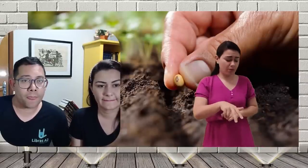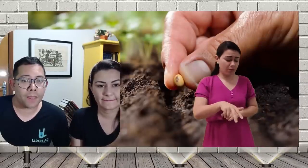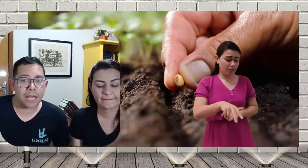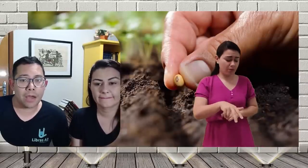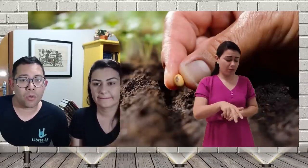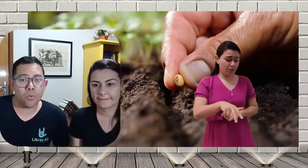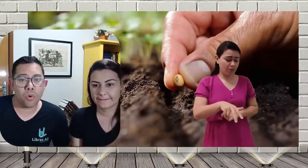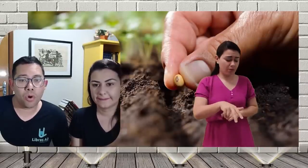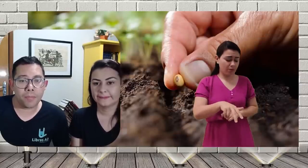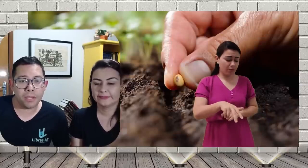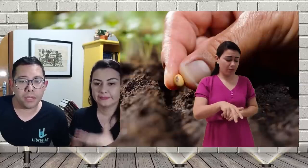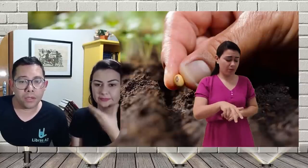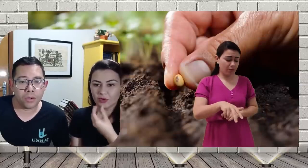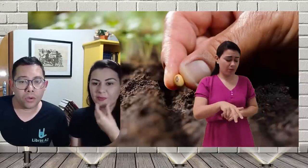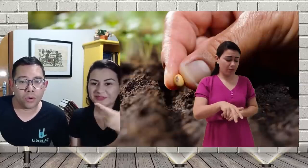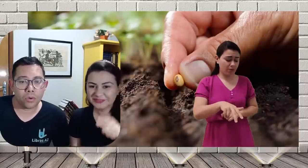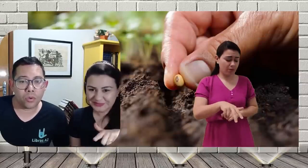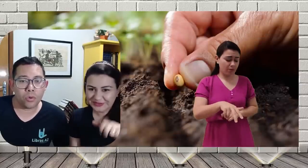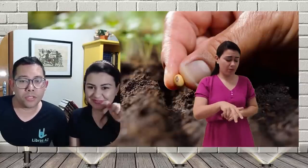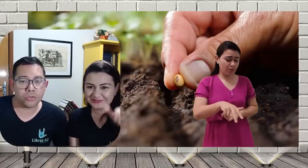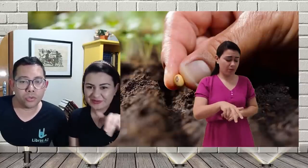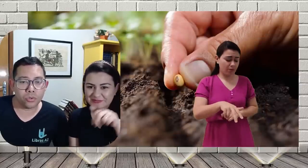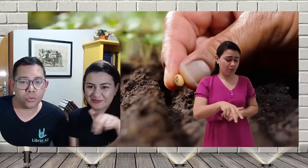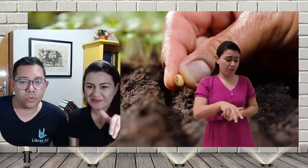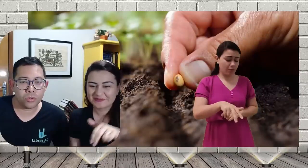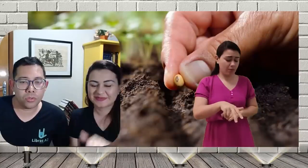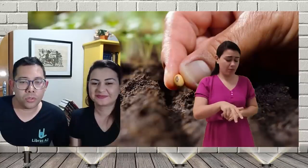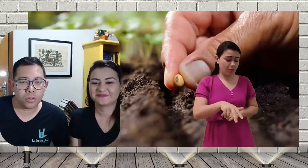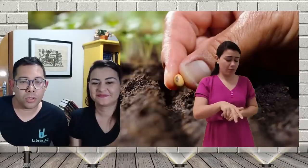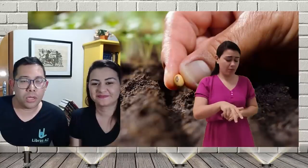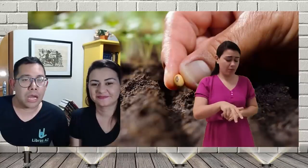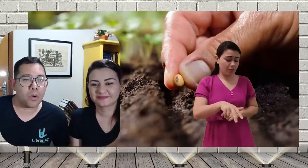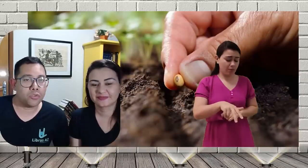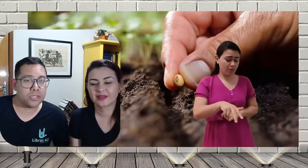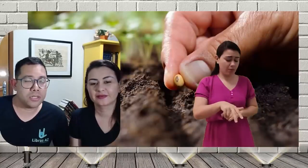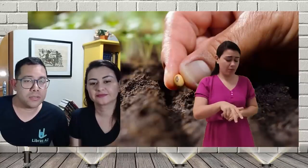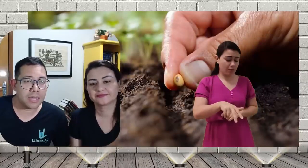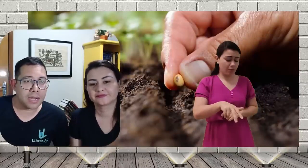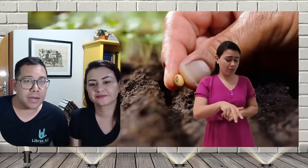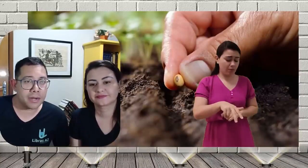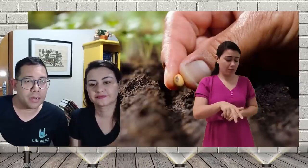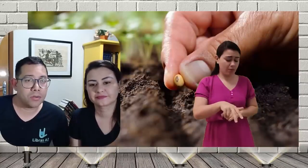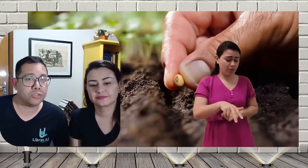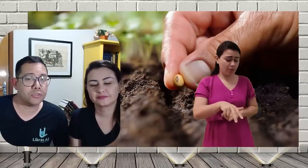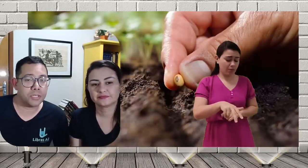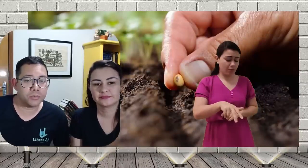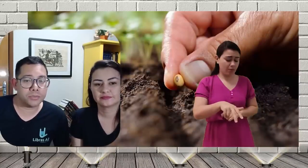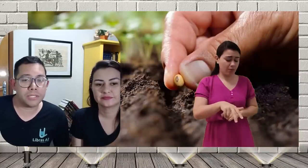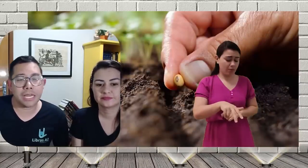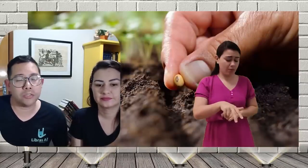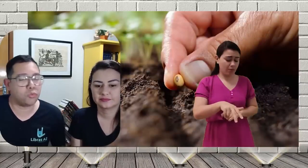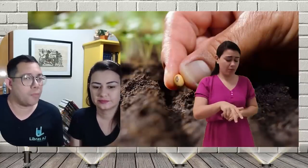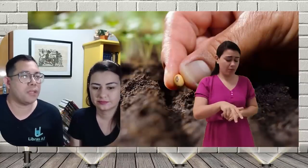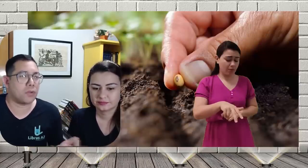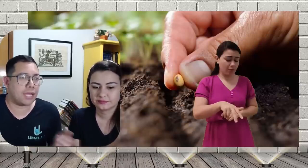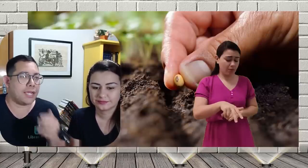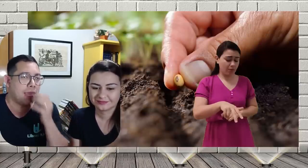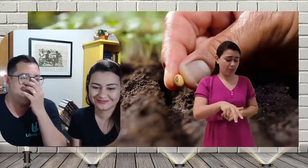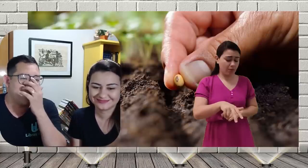Olha lá, o homem começou a utilizar os mesmos sinais. O homem não, né? Aqui, né,